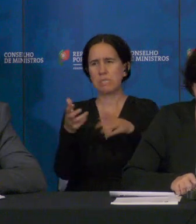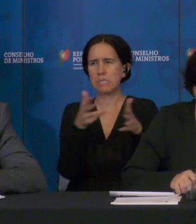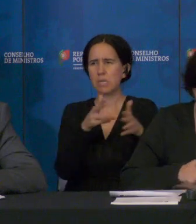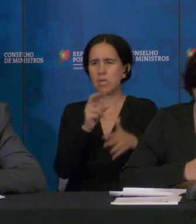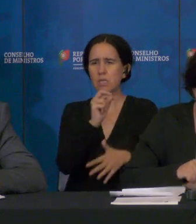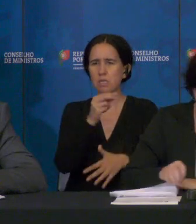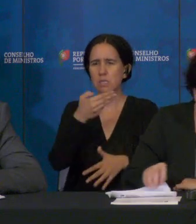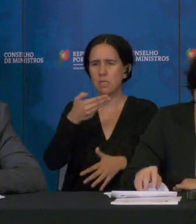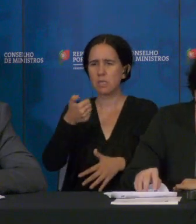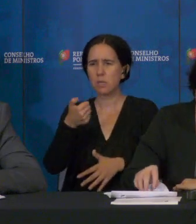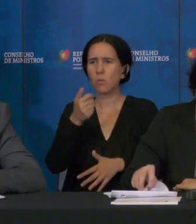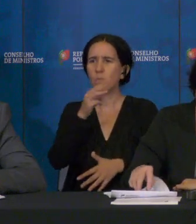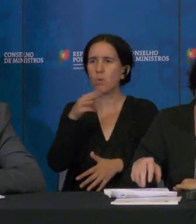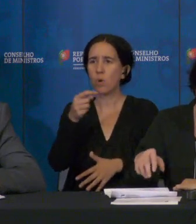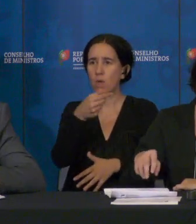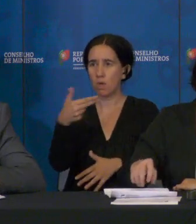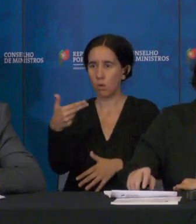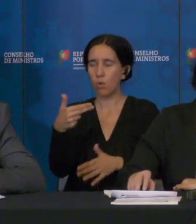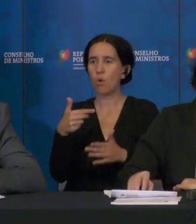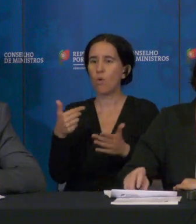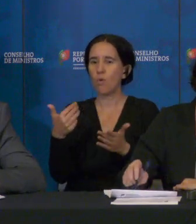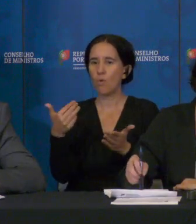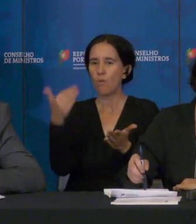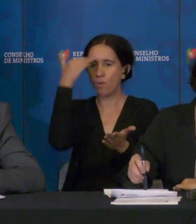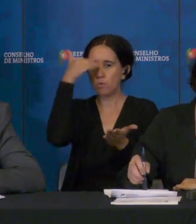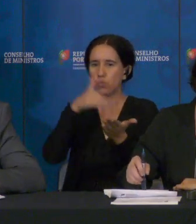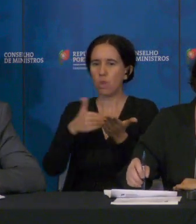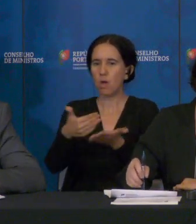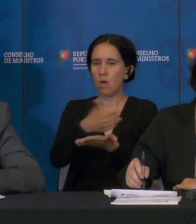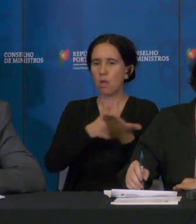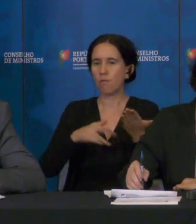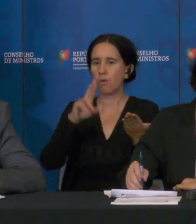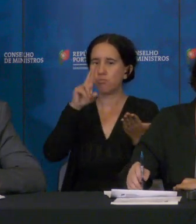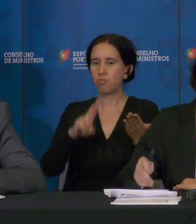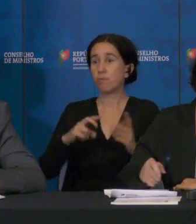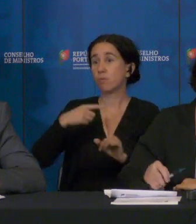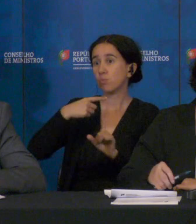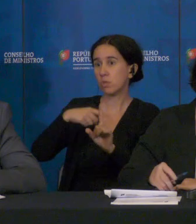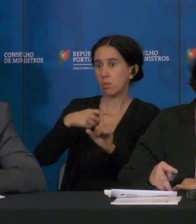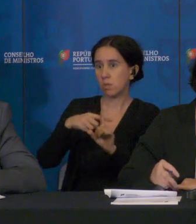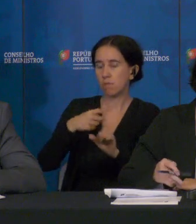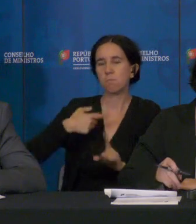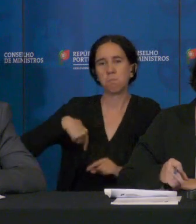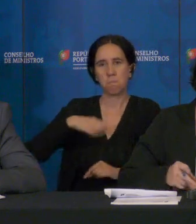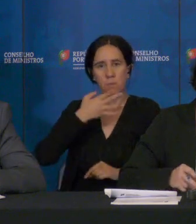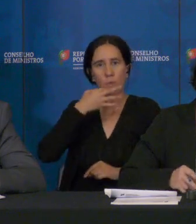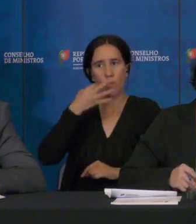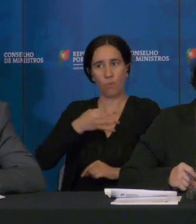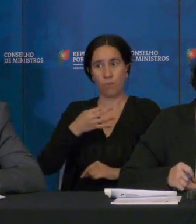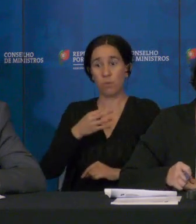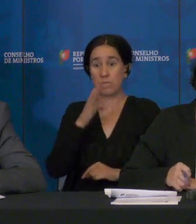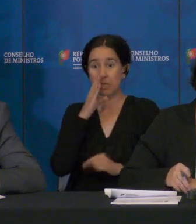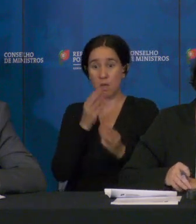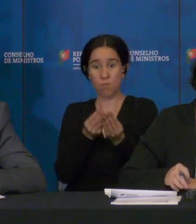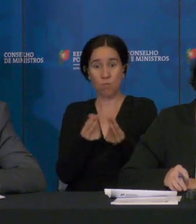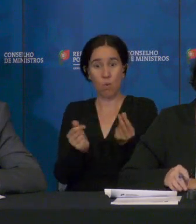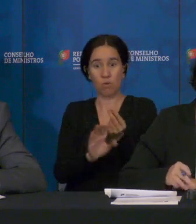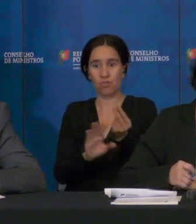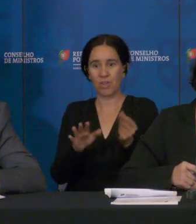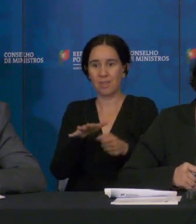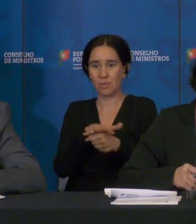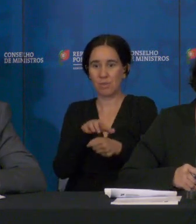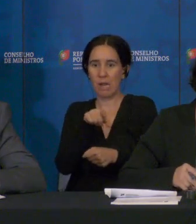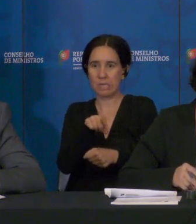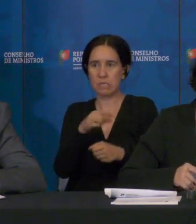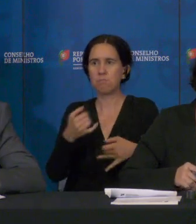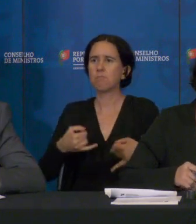375 milhões de euros, com resultados positivos, e portanto estamos convictos de que, uma vez ultrapassada esta